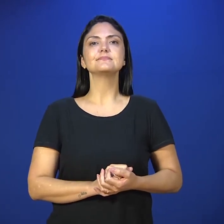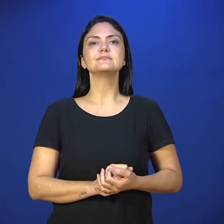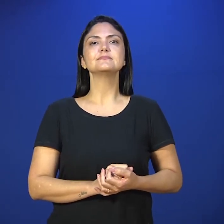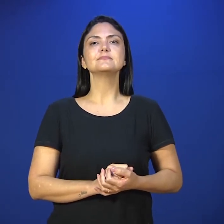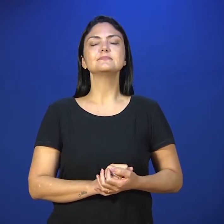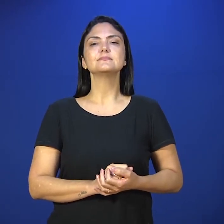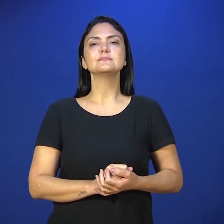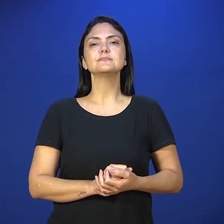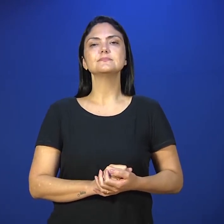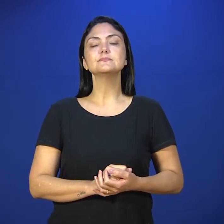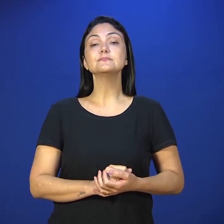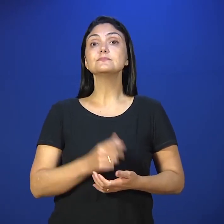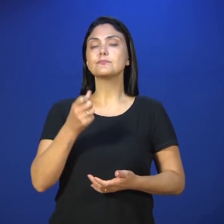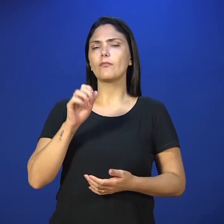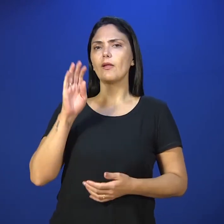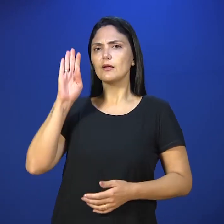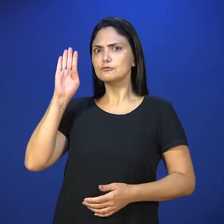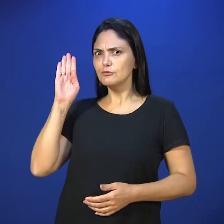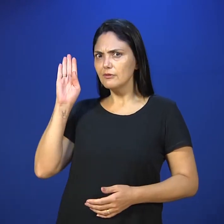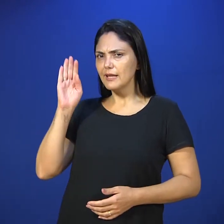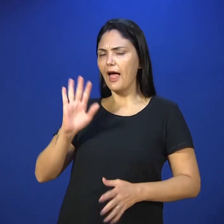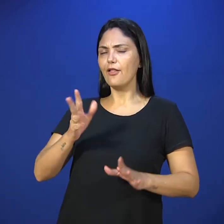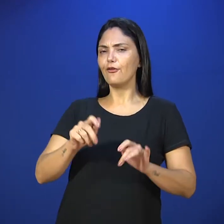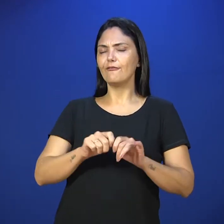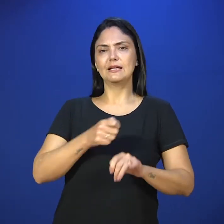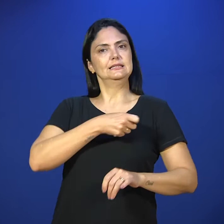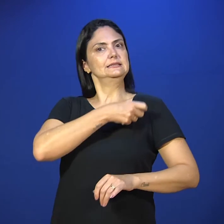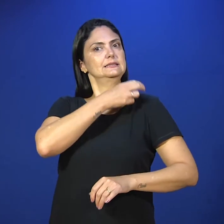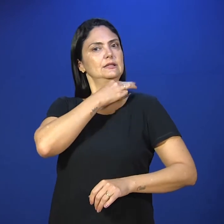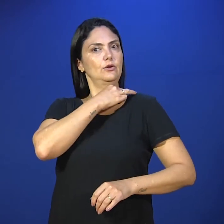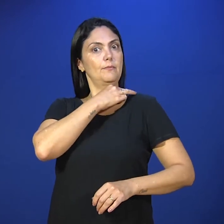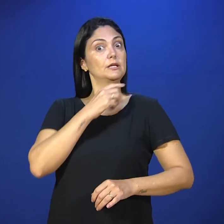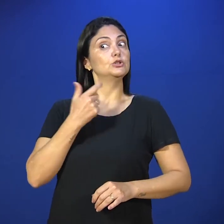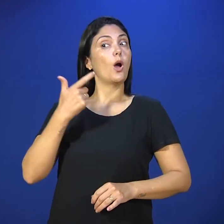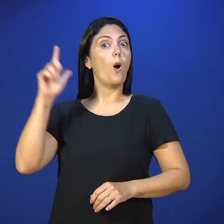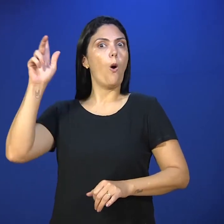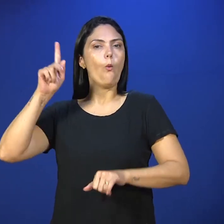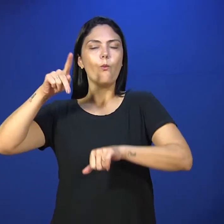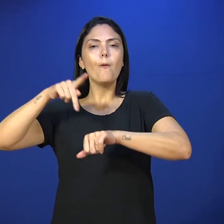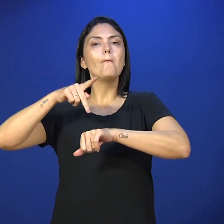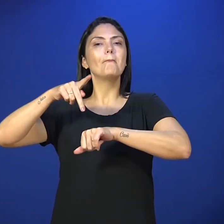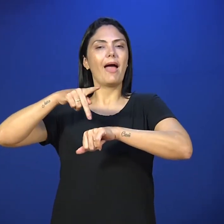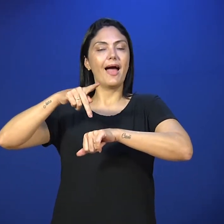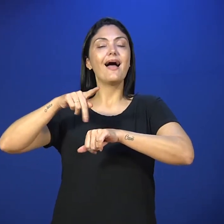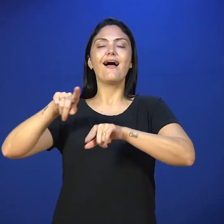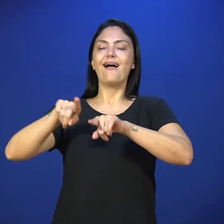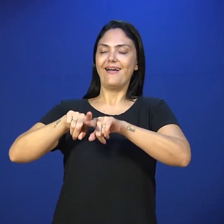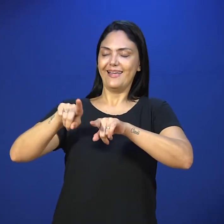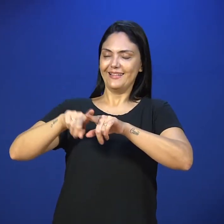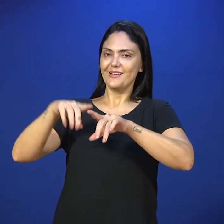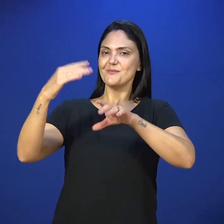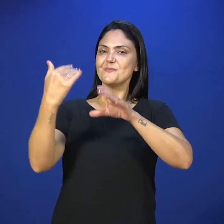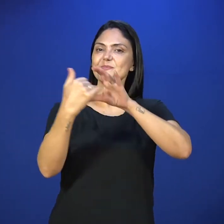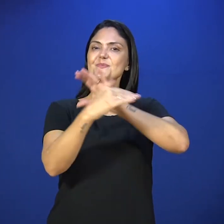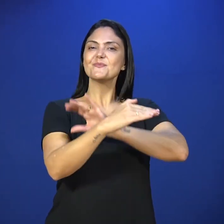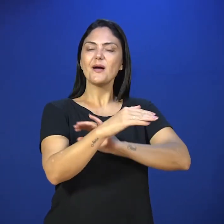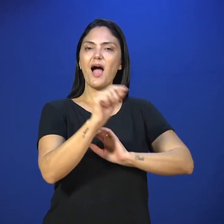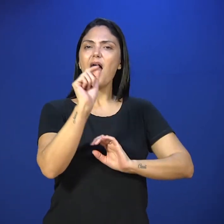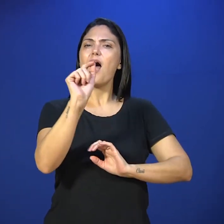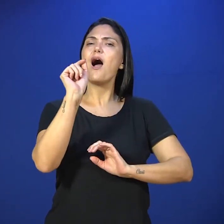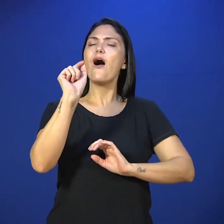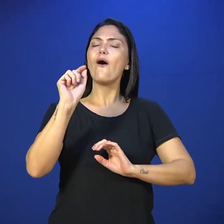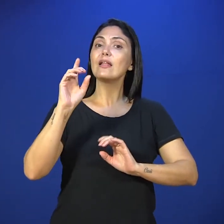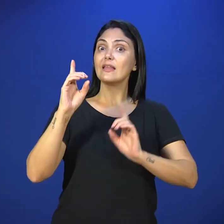14.1.9. O candidato que concluiu o ensino médio no exterior também deverá encaminhar, postar, uma via